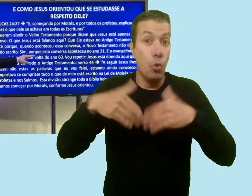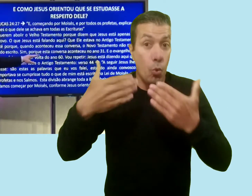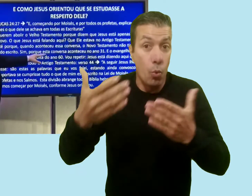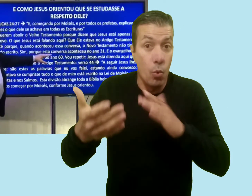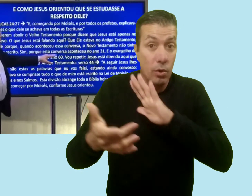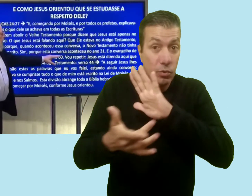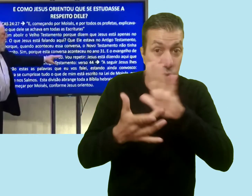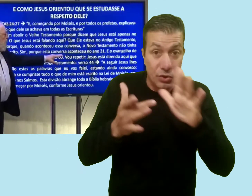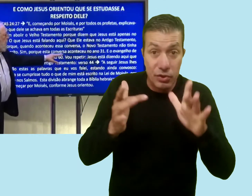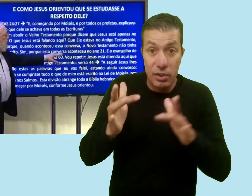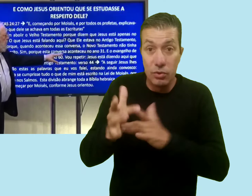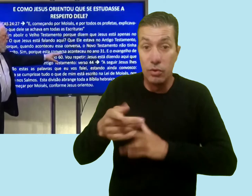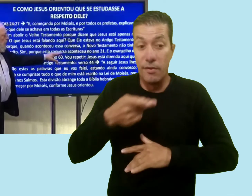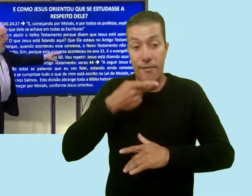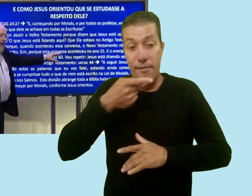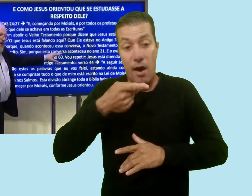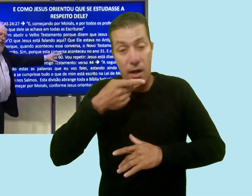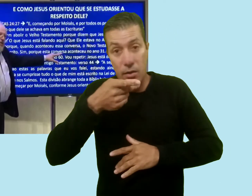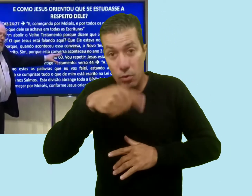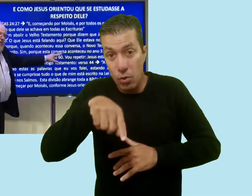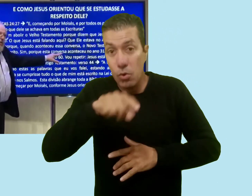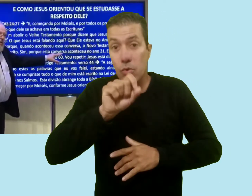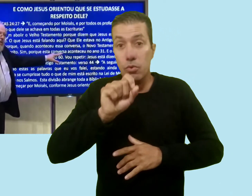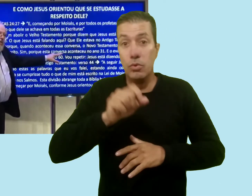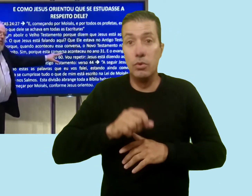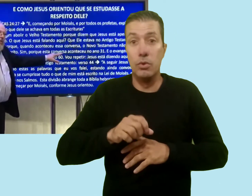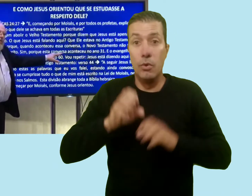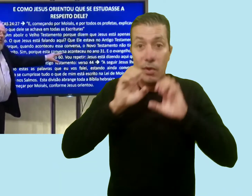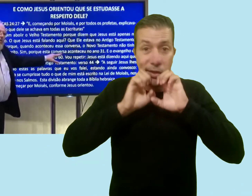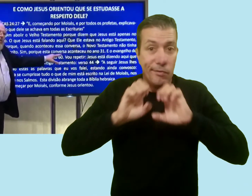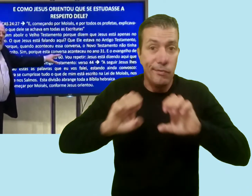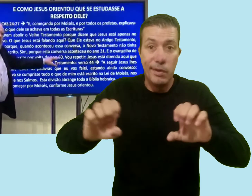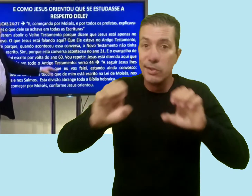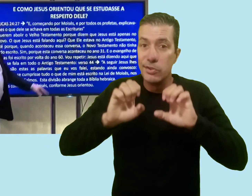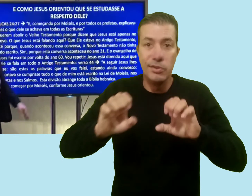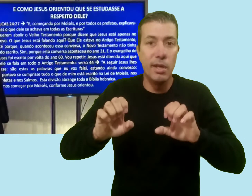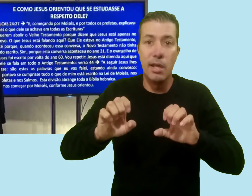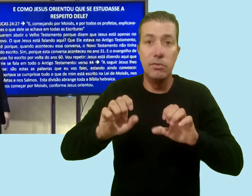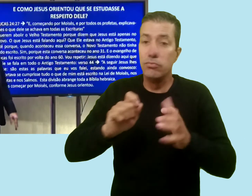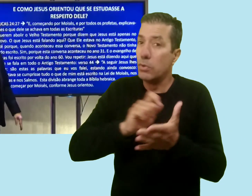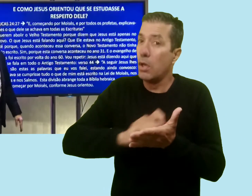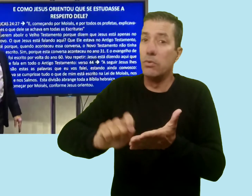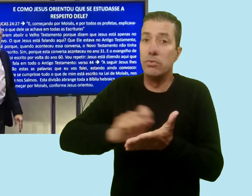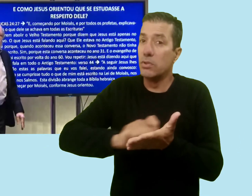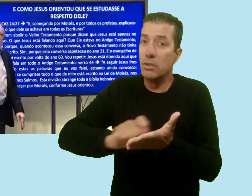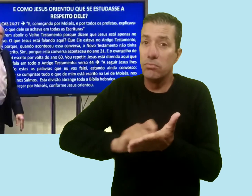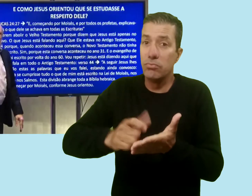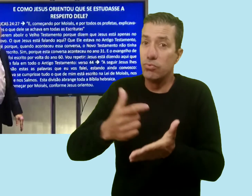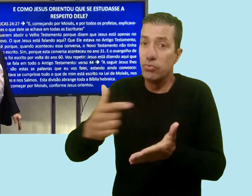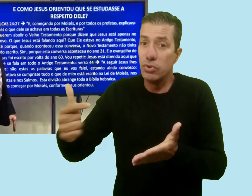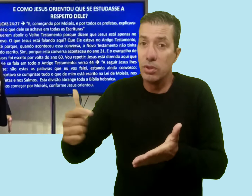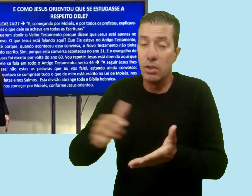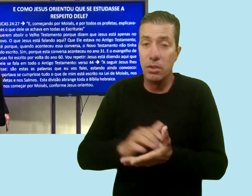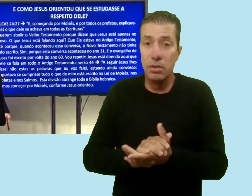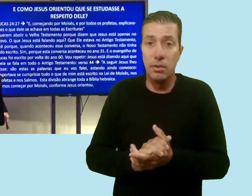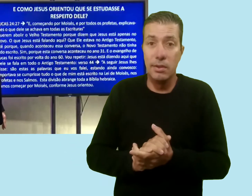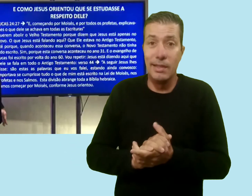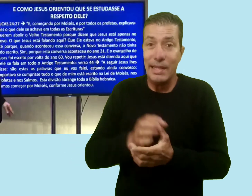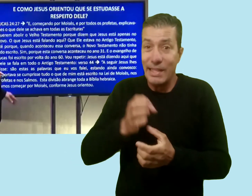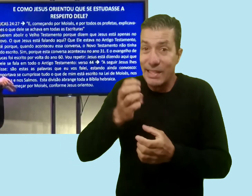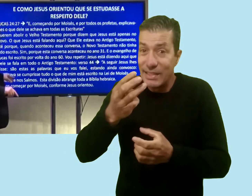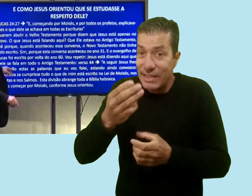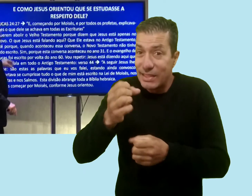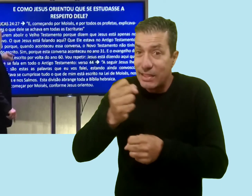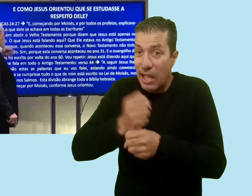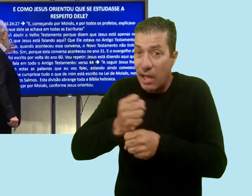que quando Jesus falou isto, o Evangelho não tinha sido nem escrito. O Evangelho